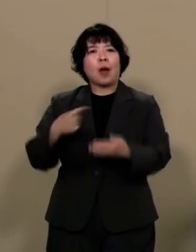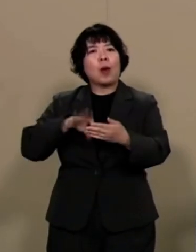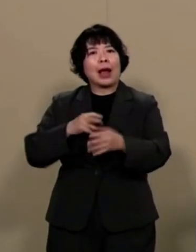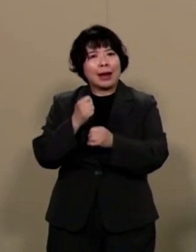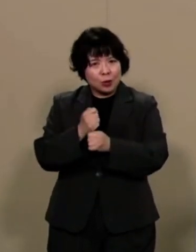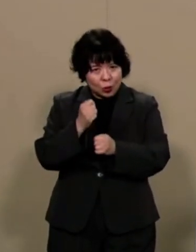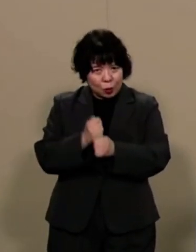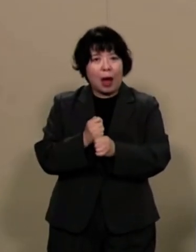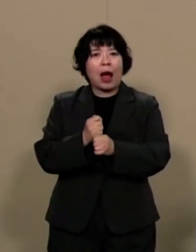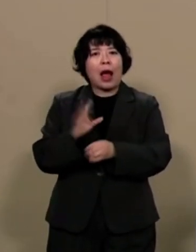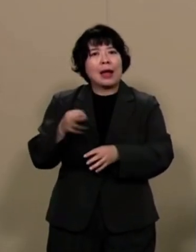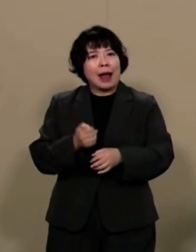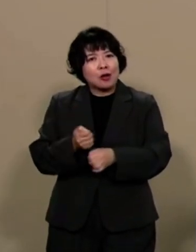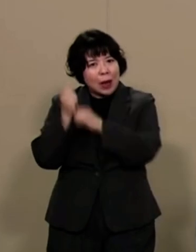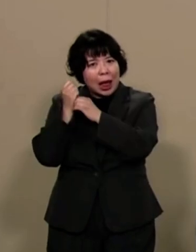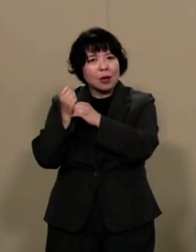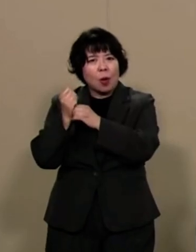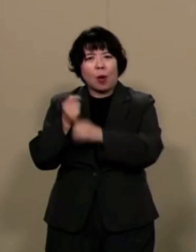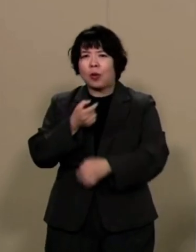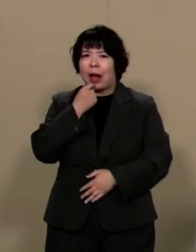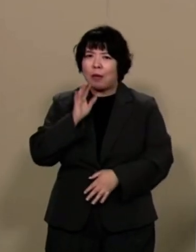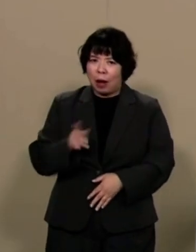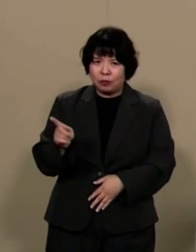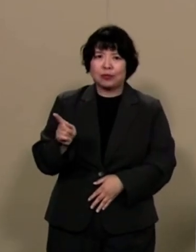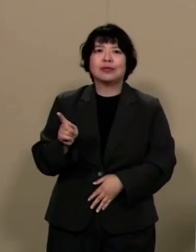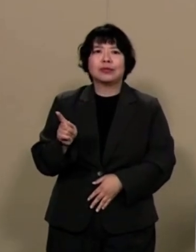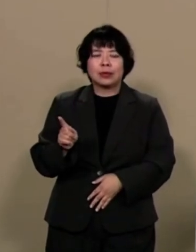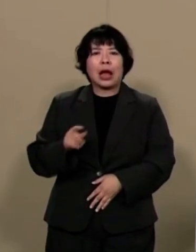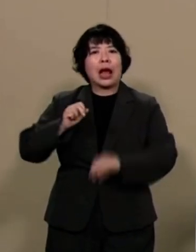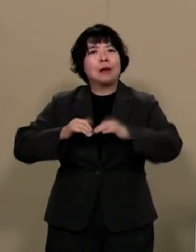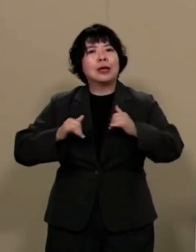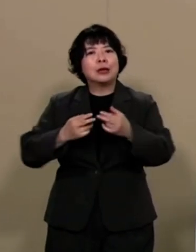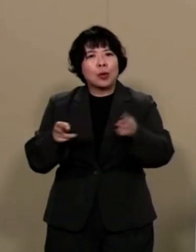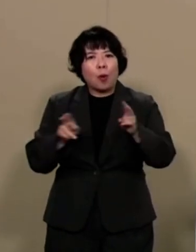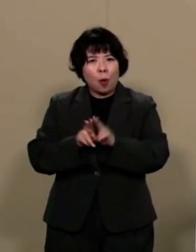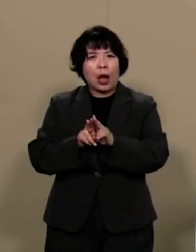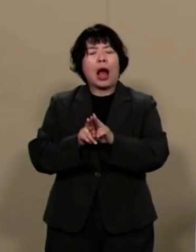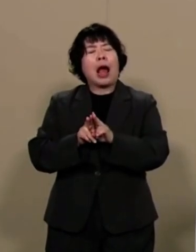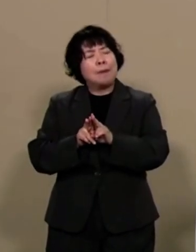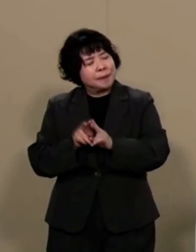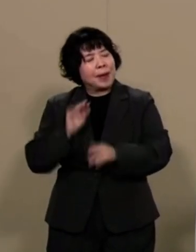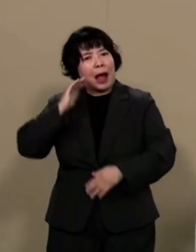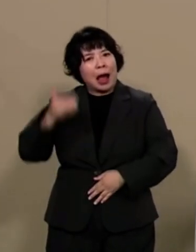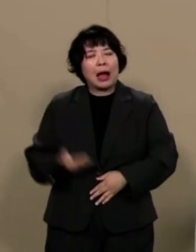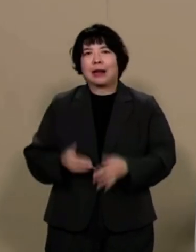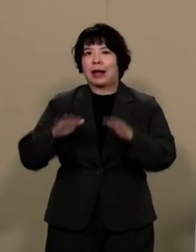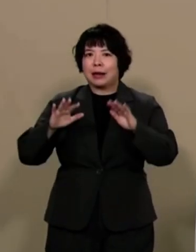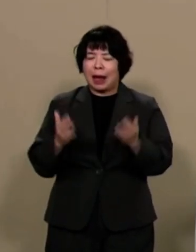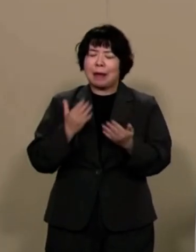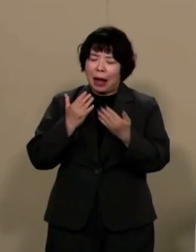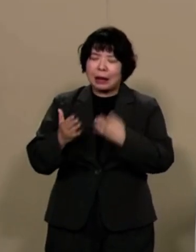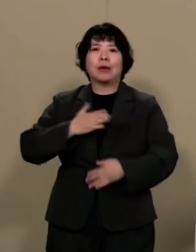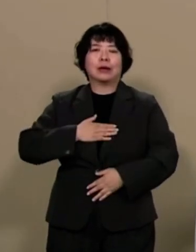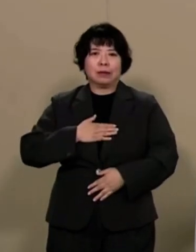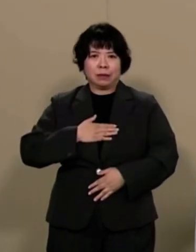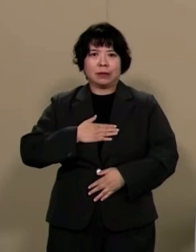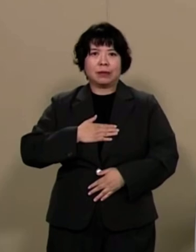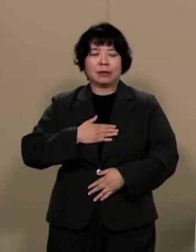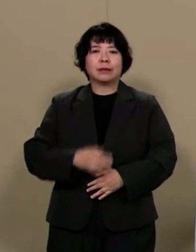は脱税のいもあります自民党が全く反省してないことがはっきりしまし